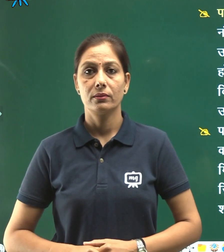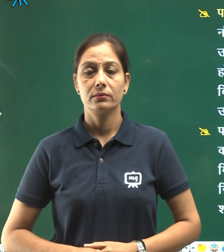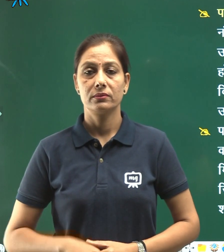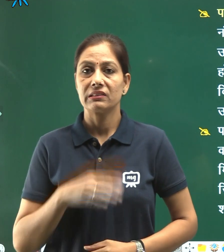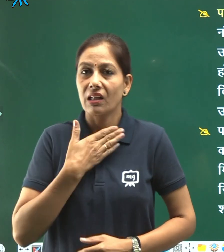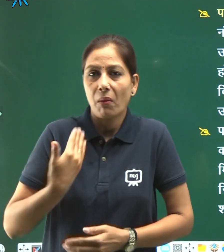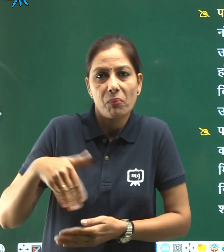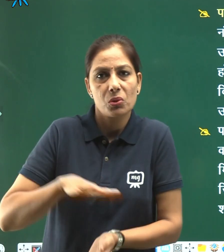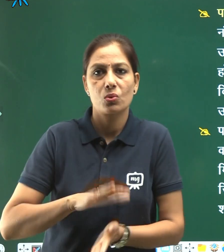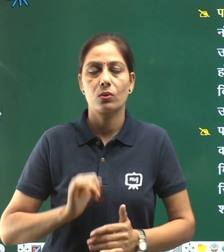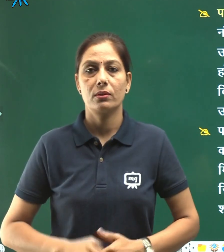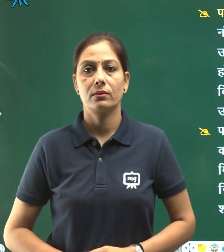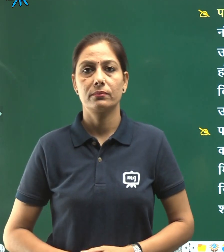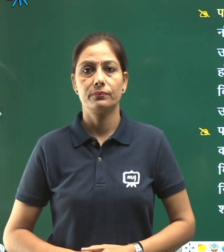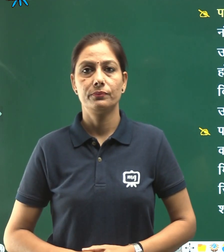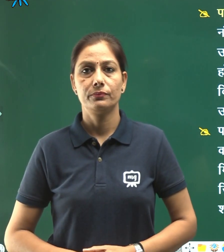मृत्यु हो गई थी